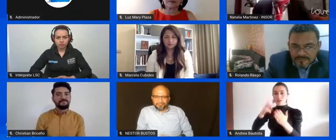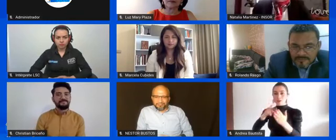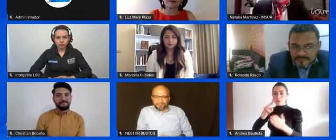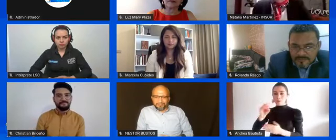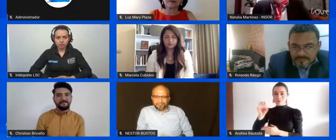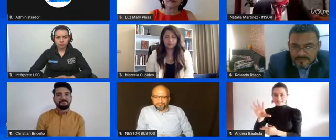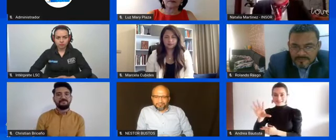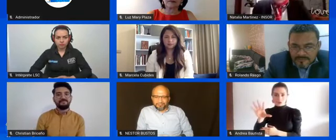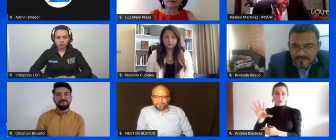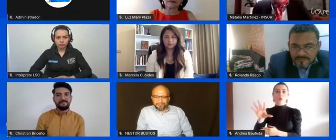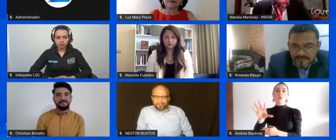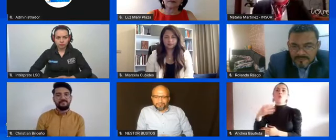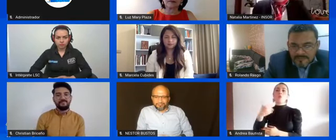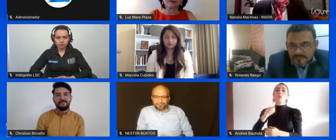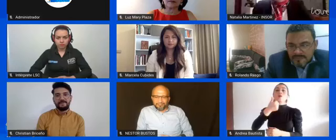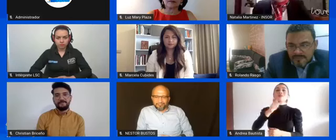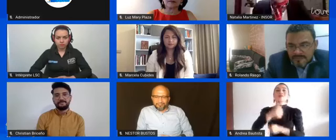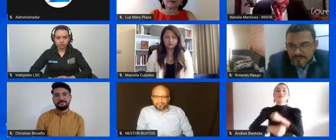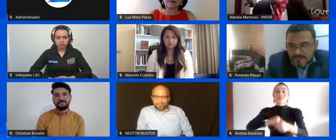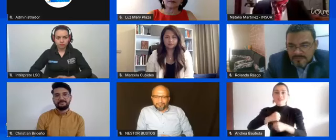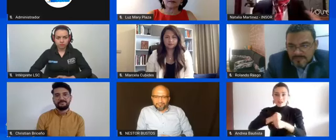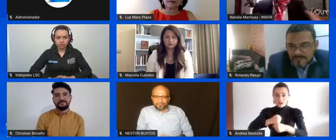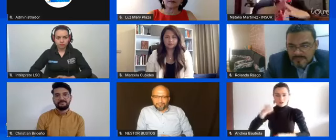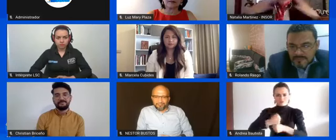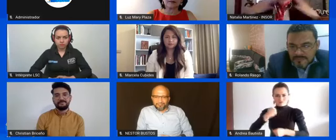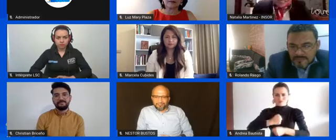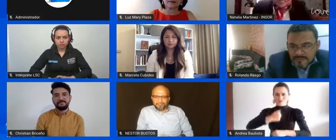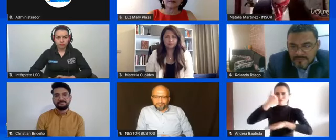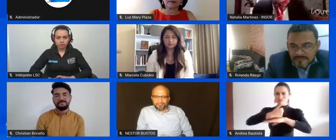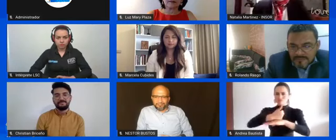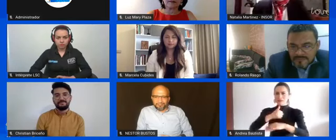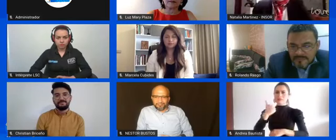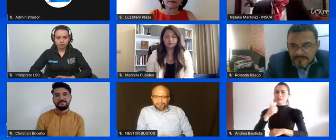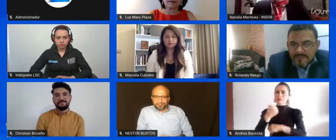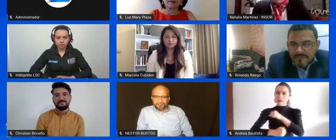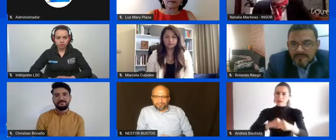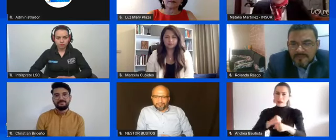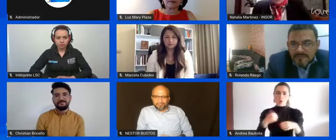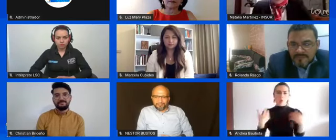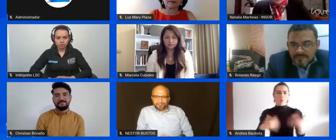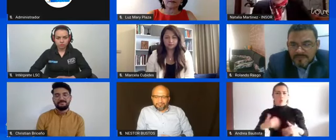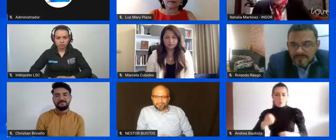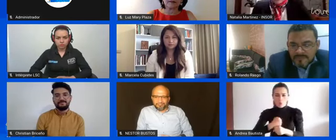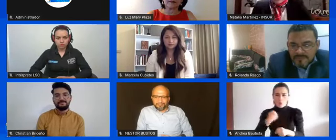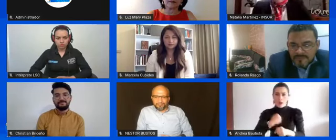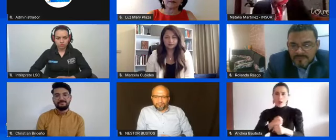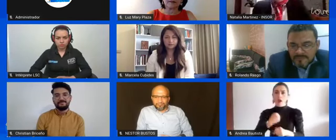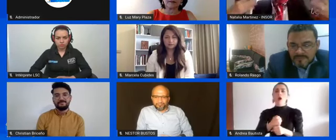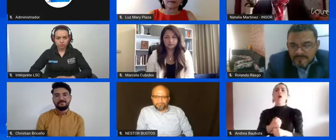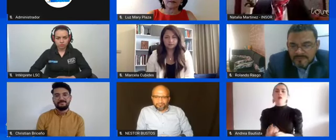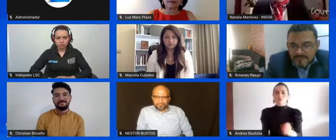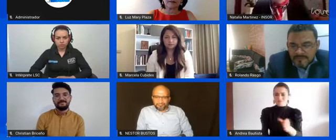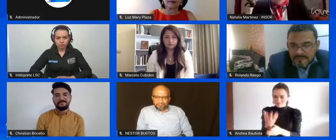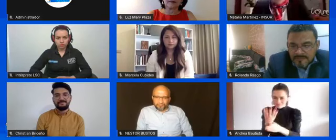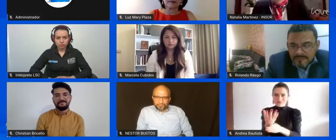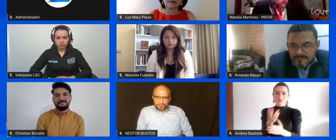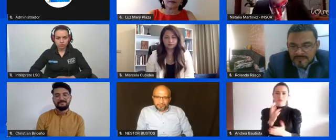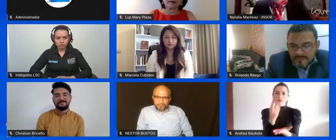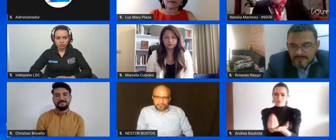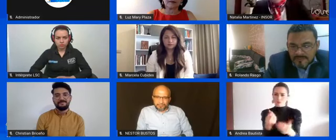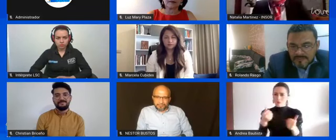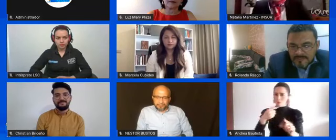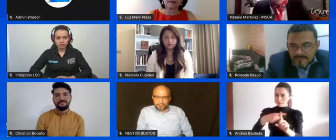nos acompañó Luz Mari en la dirección general del instituto, una década llena de resultados y logros. Nos acompaña también